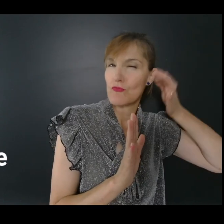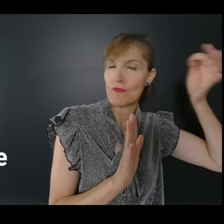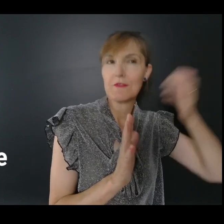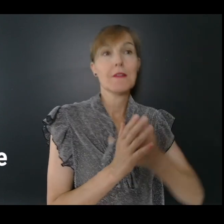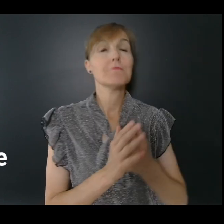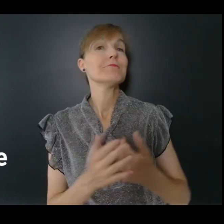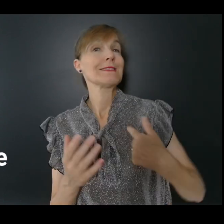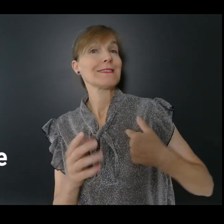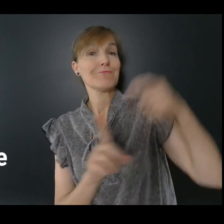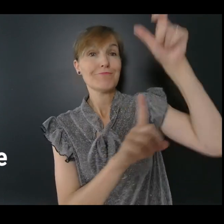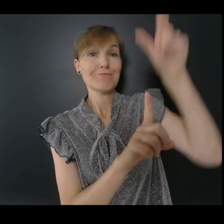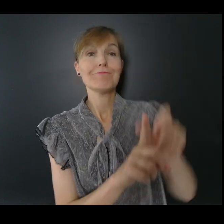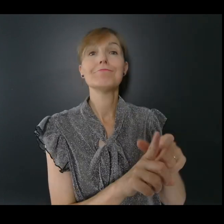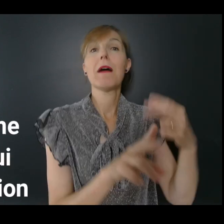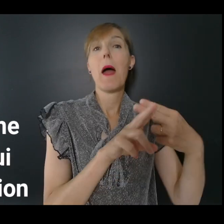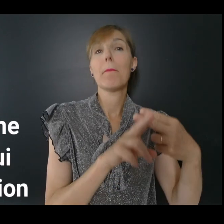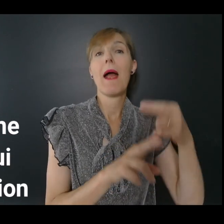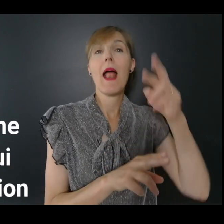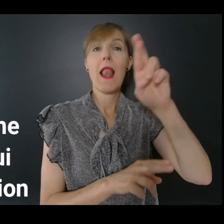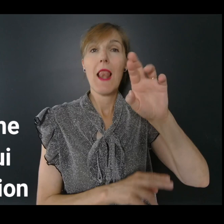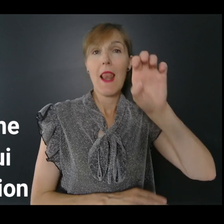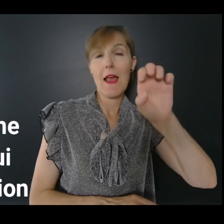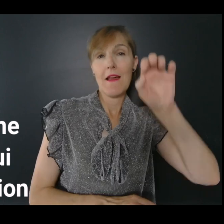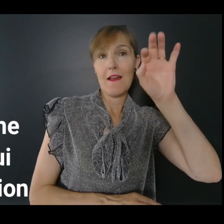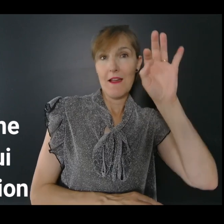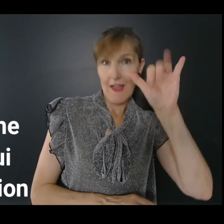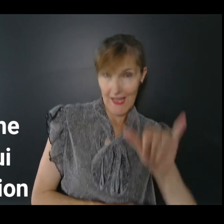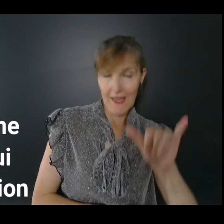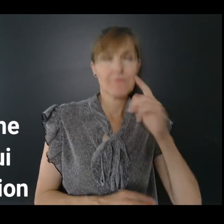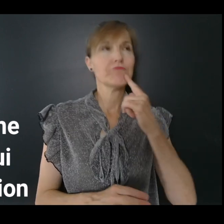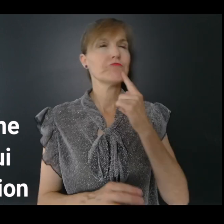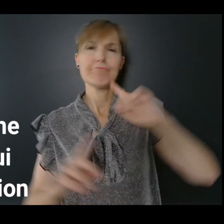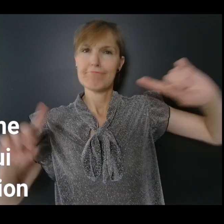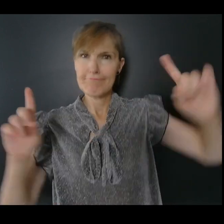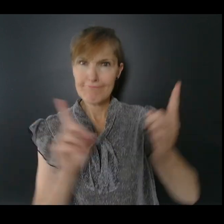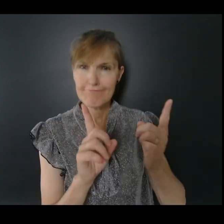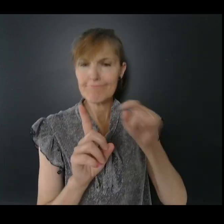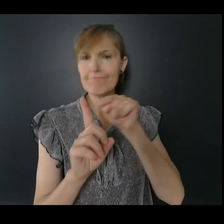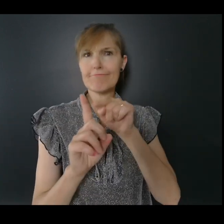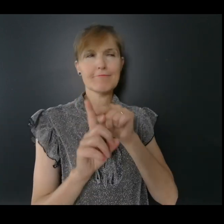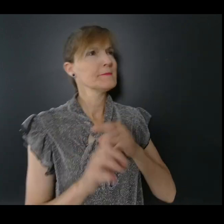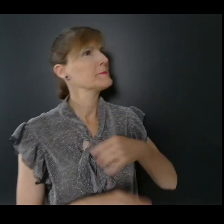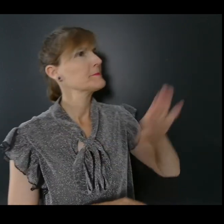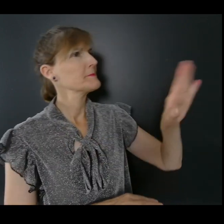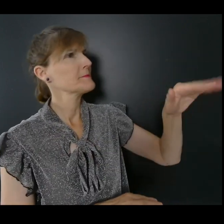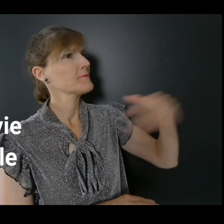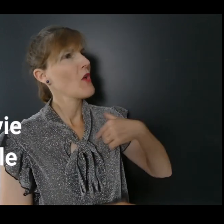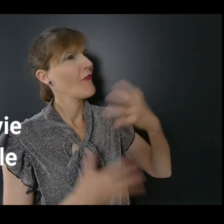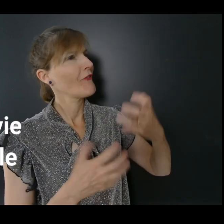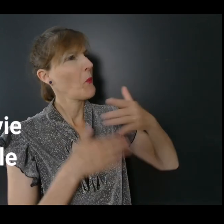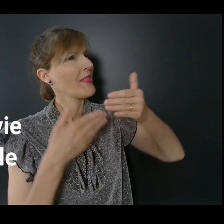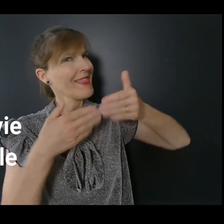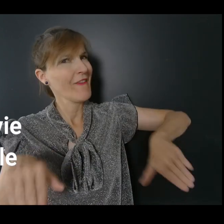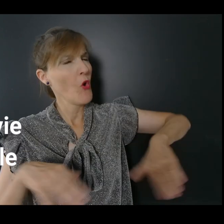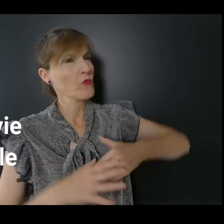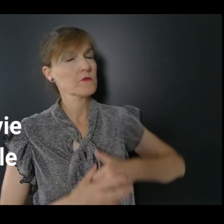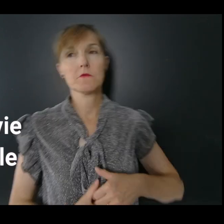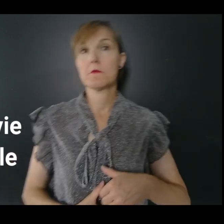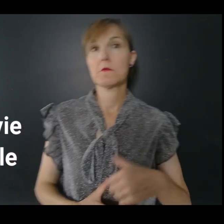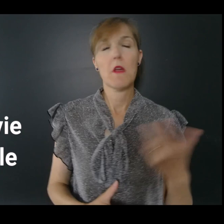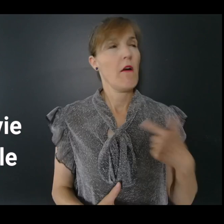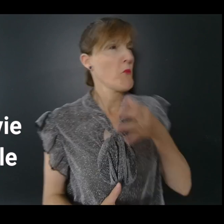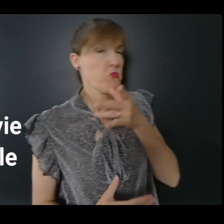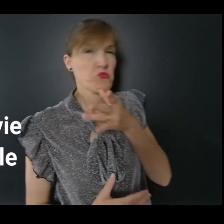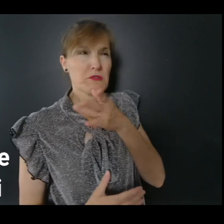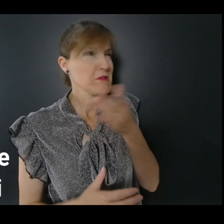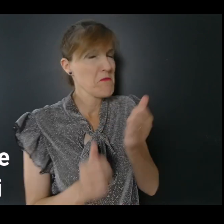le pasteur Maurice Ray. Un jour, un homme vient le voir et lui annonce sa décision de divorcer. Il affirme que la vie n'est